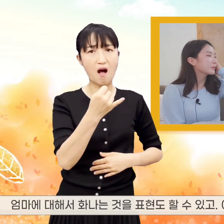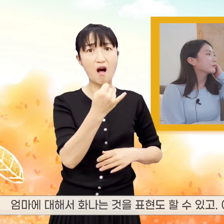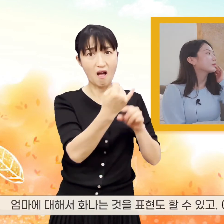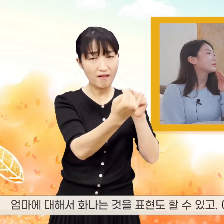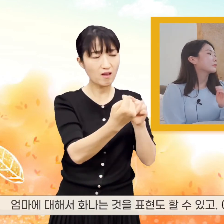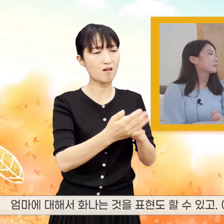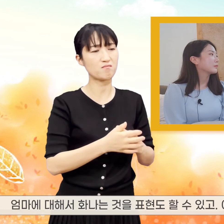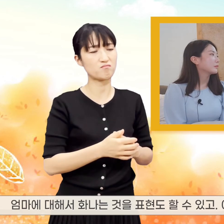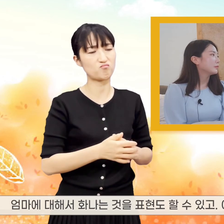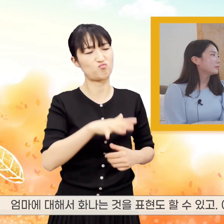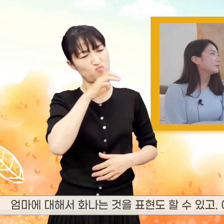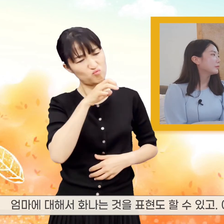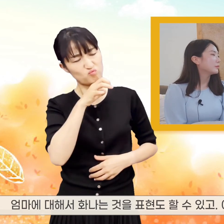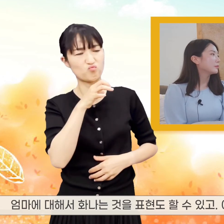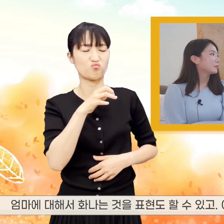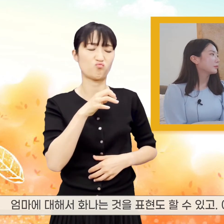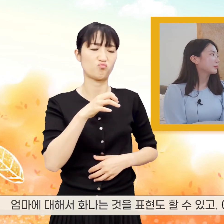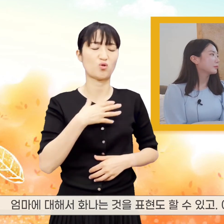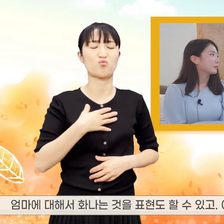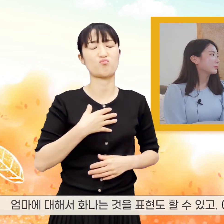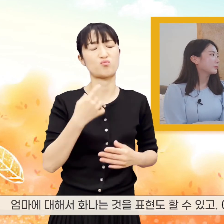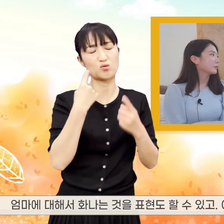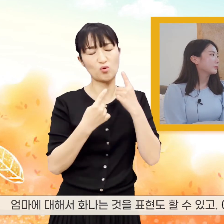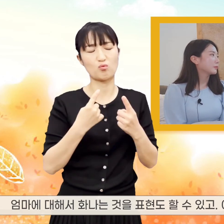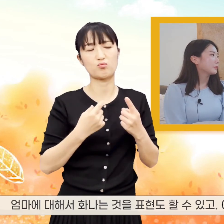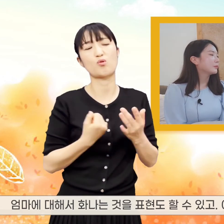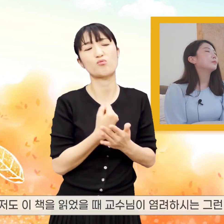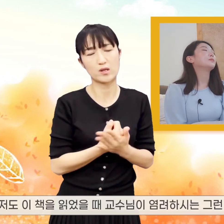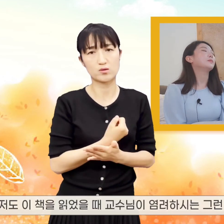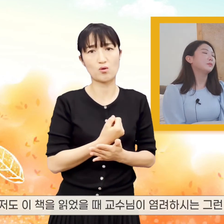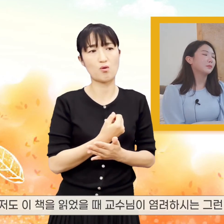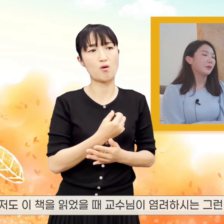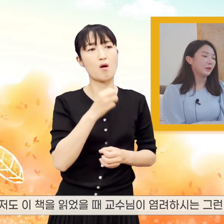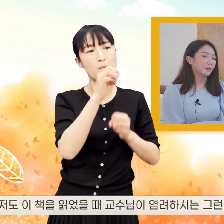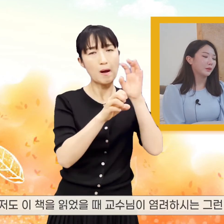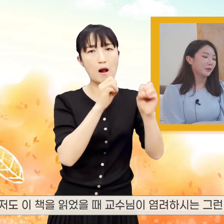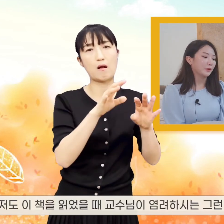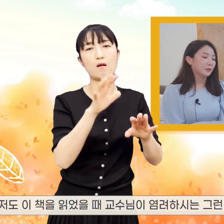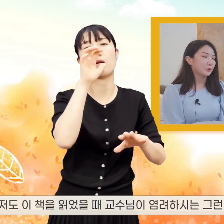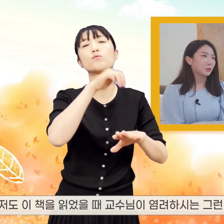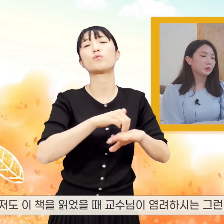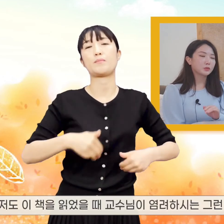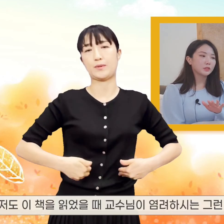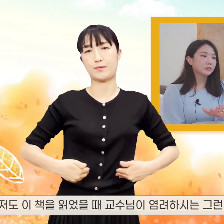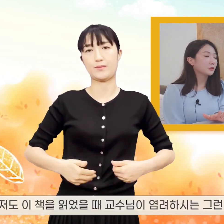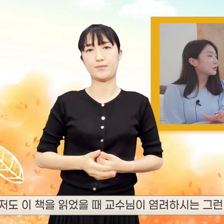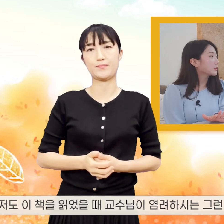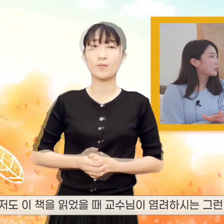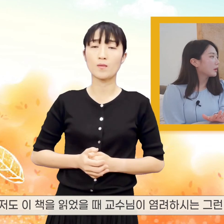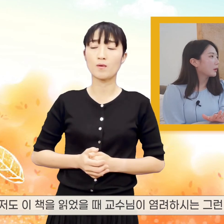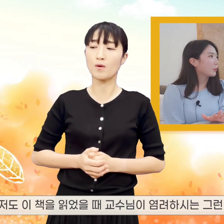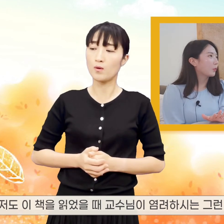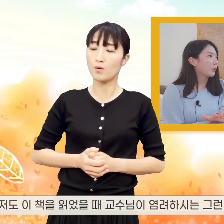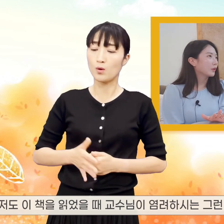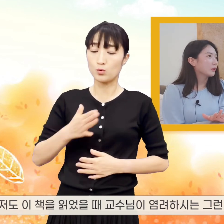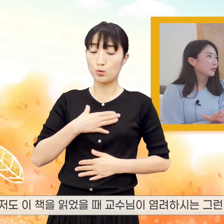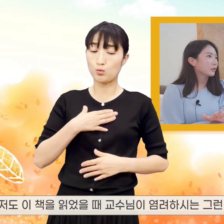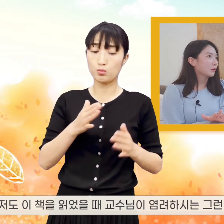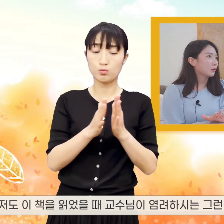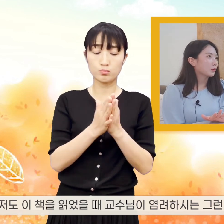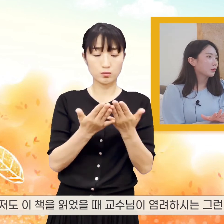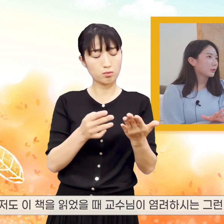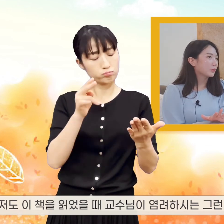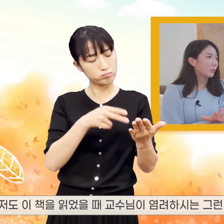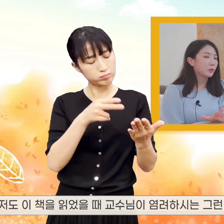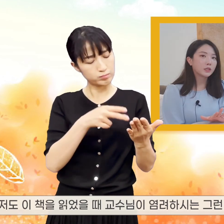거 좀 표현도 할 수 있고, 이런 것들이 필요하다라는 거죠. 네. 그래서 저도 책을 읽었을 때